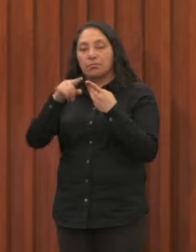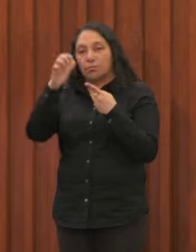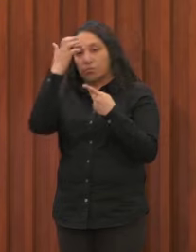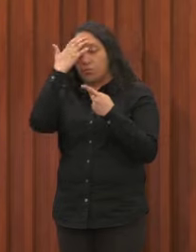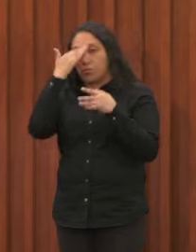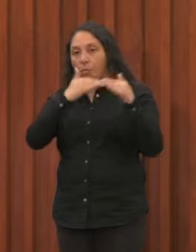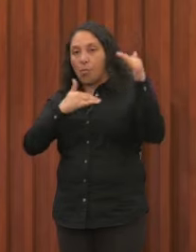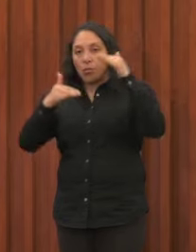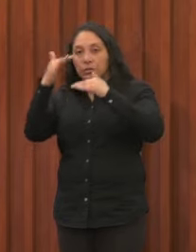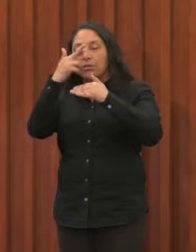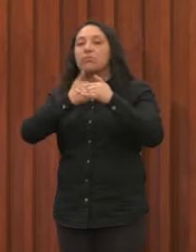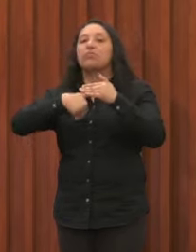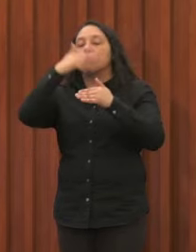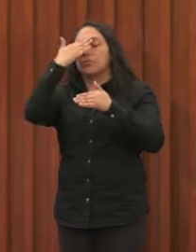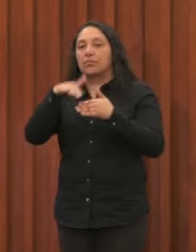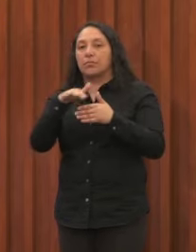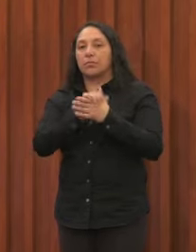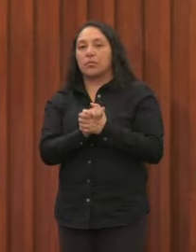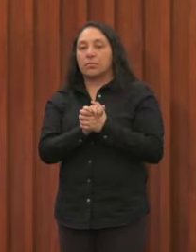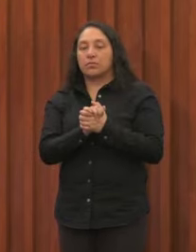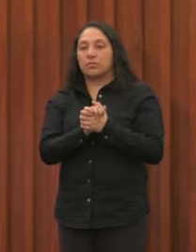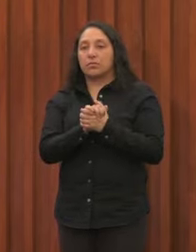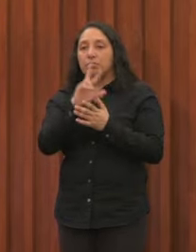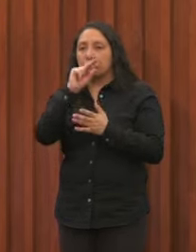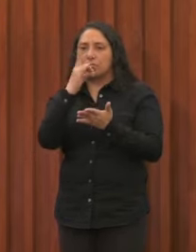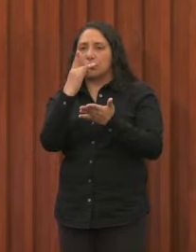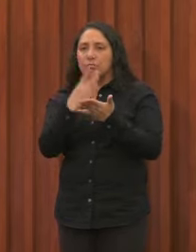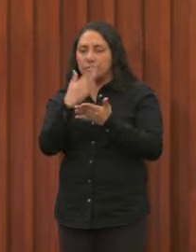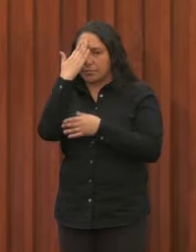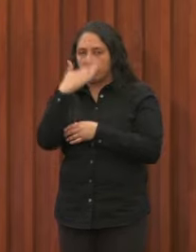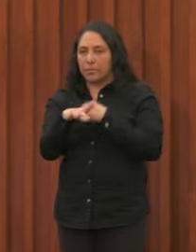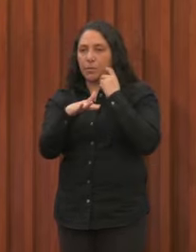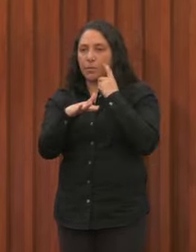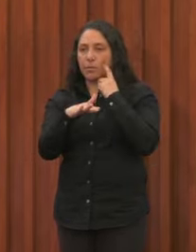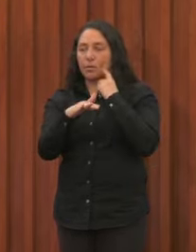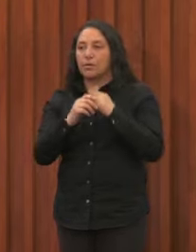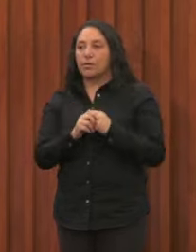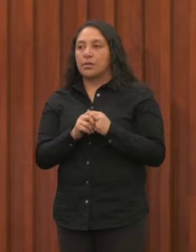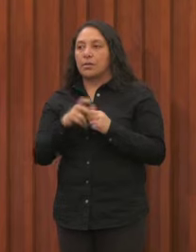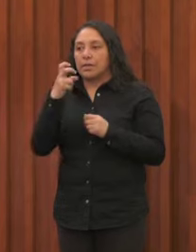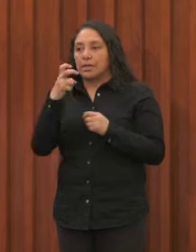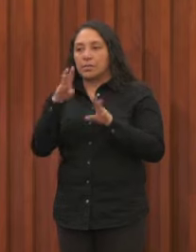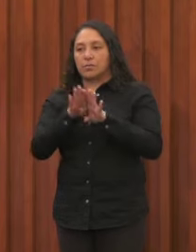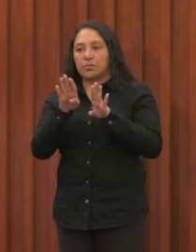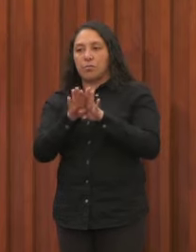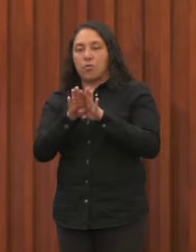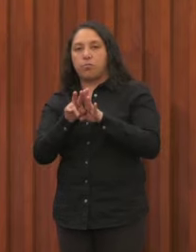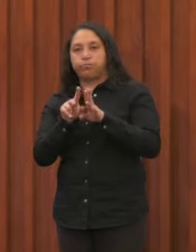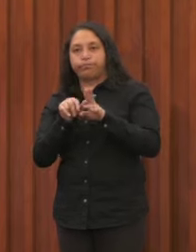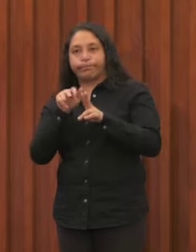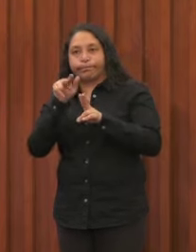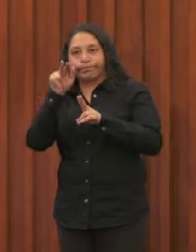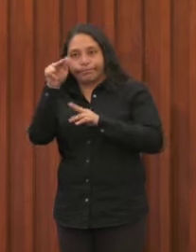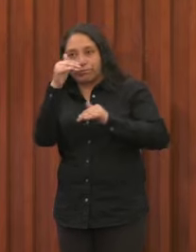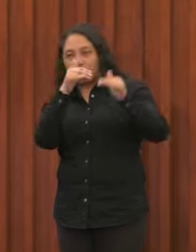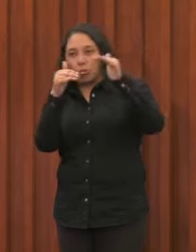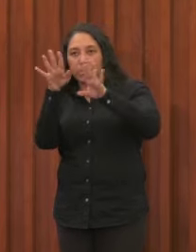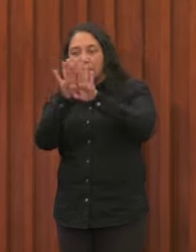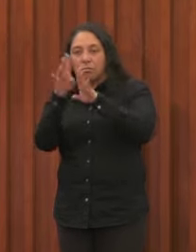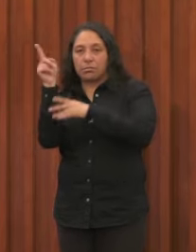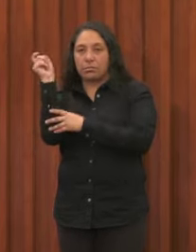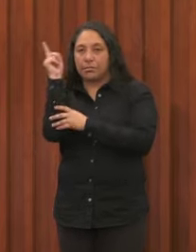sabemos no nada más lo argueste que es transitar por la montaña y lo difícil